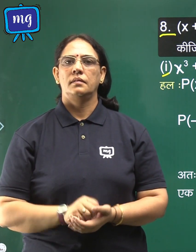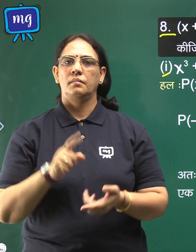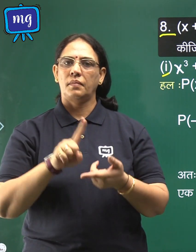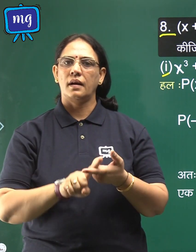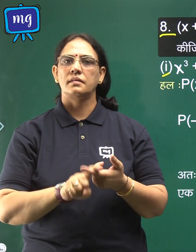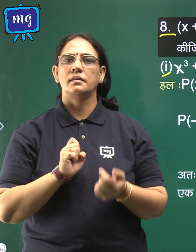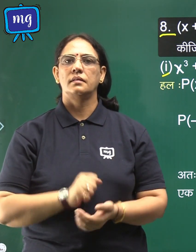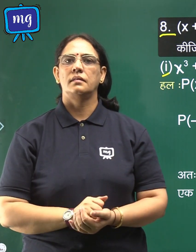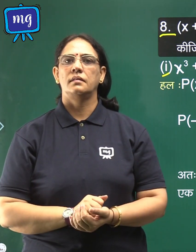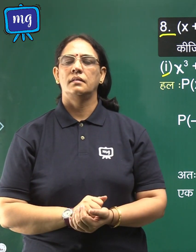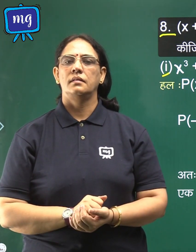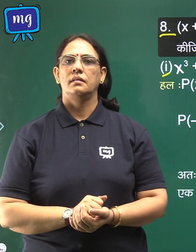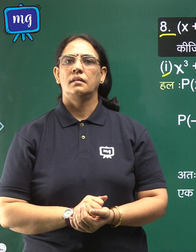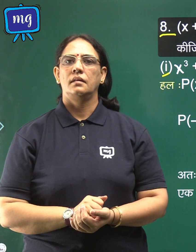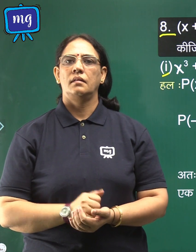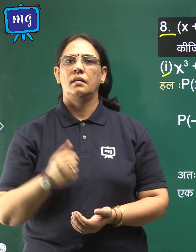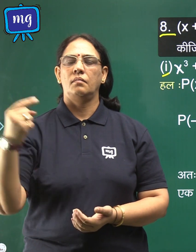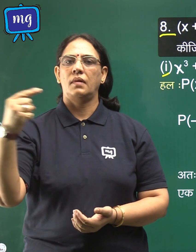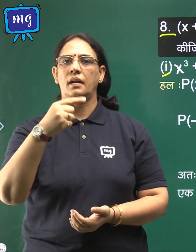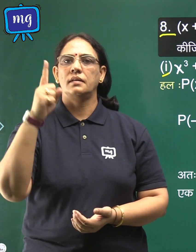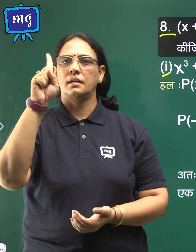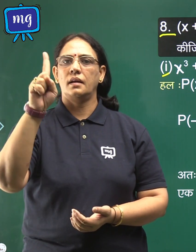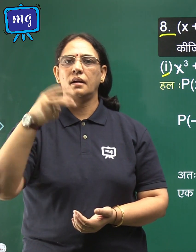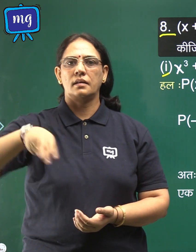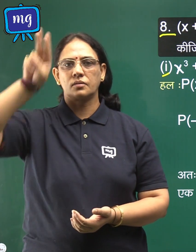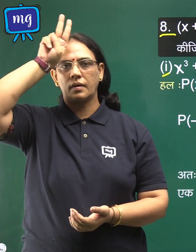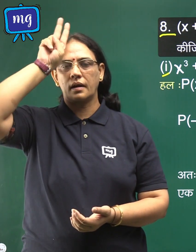प्लस -1 का स्क्वायर